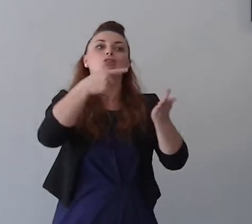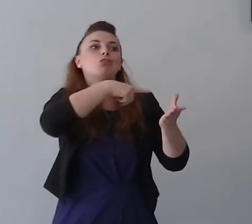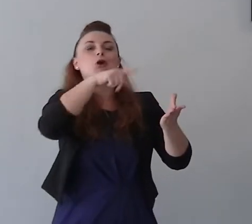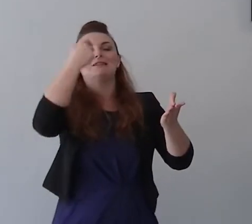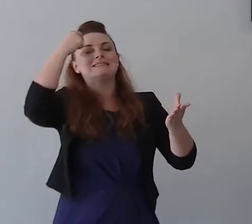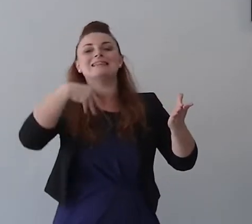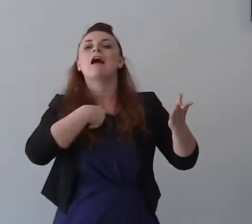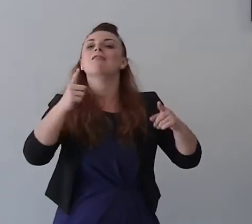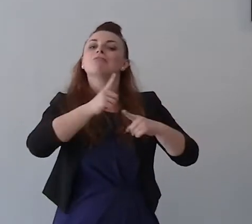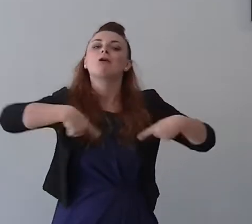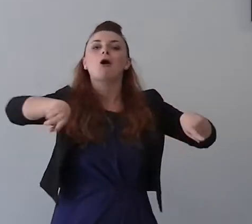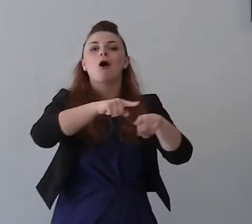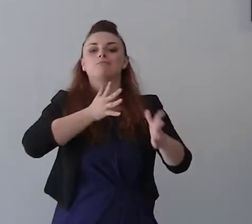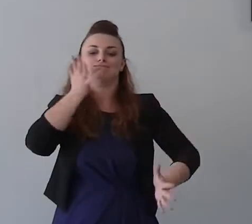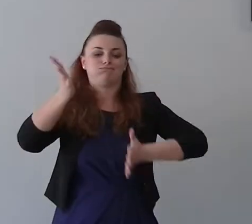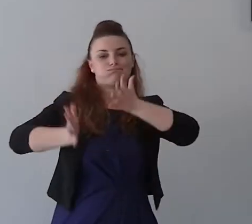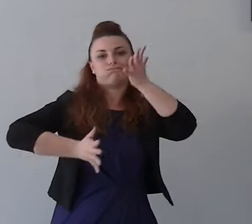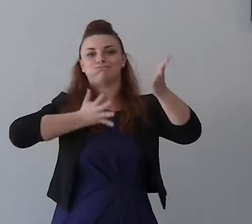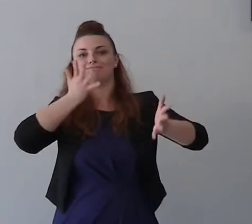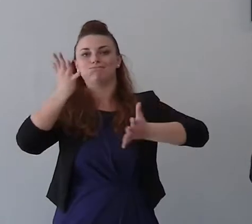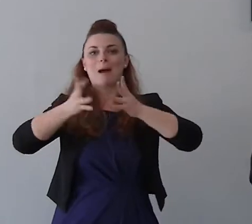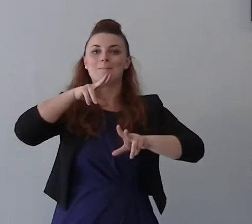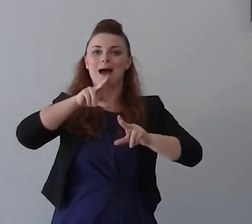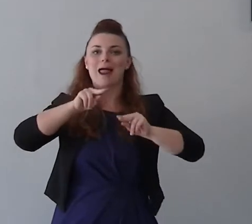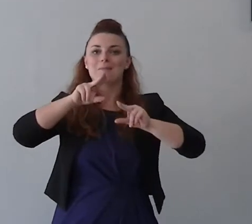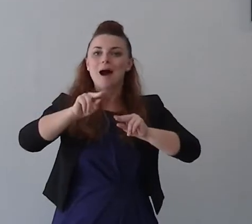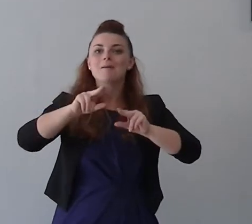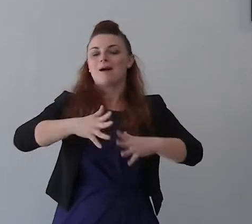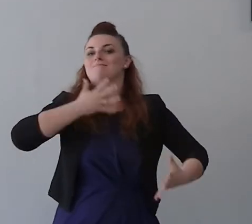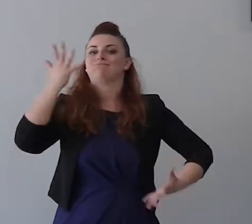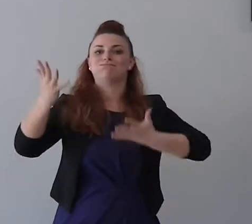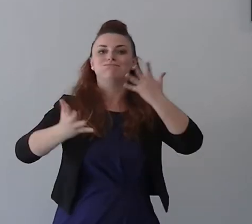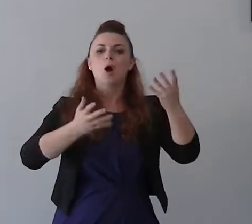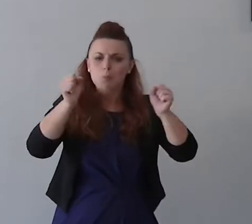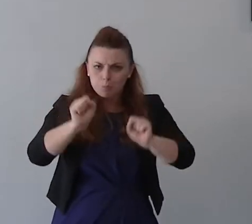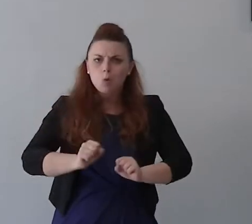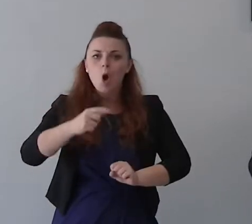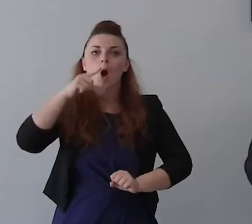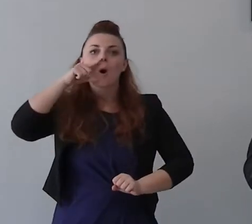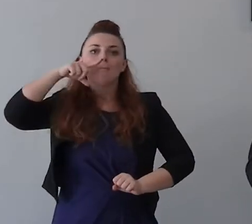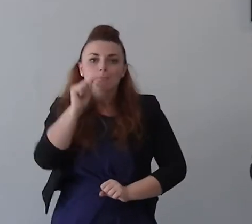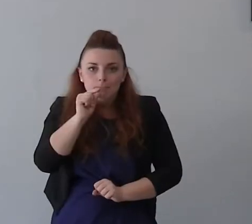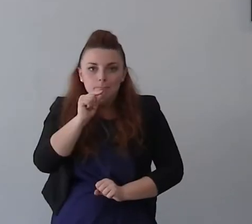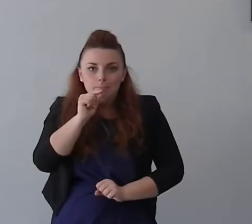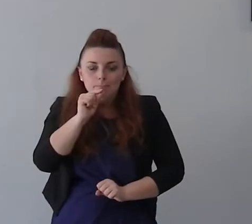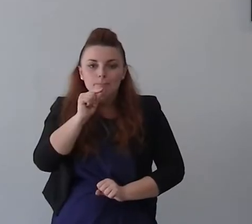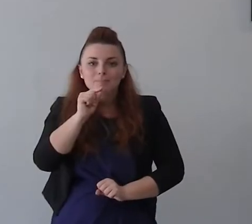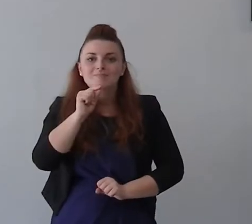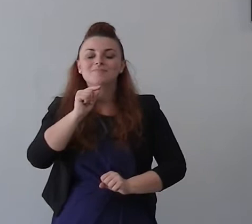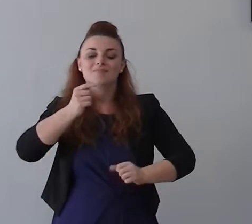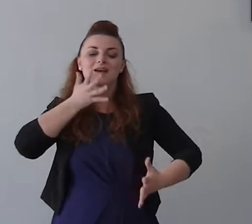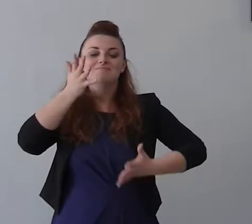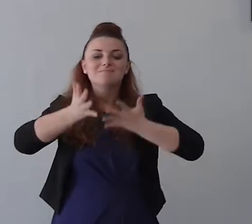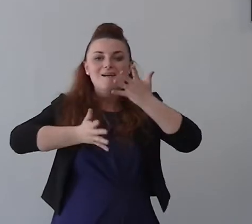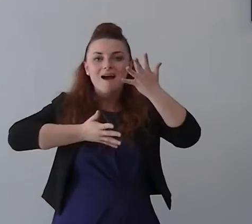mondo noi parliamo con le mani. Possiamo fare dei discorsi senza muovere un labbro, la lingua, per niente.